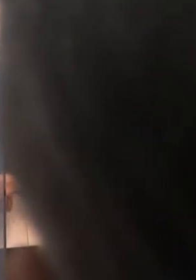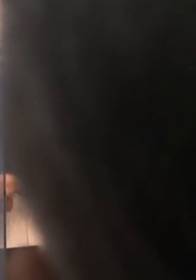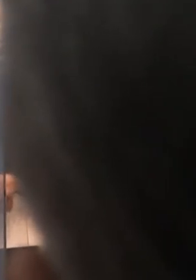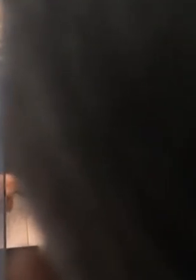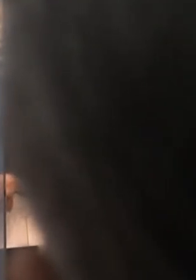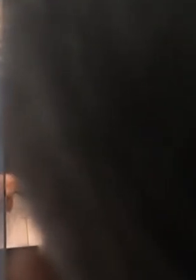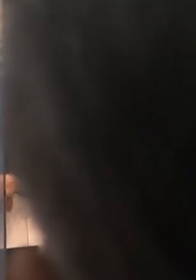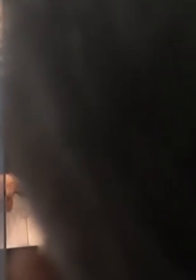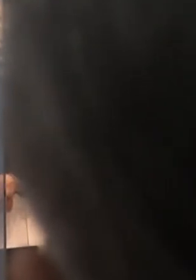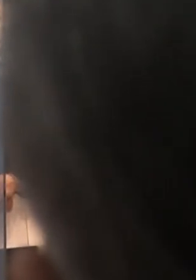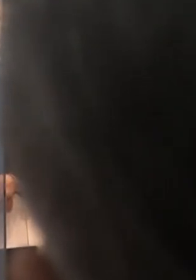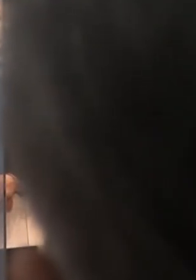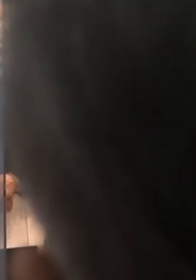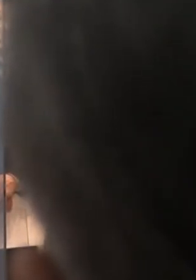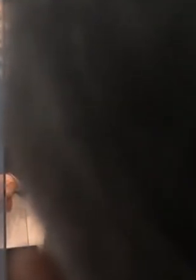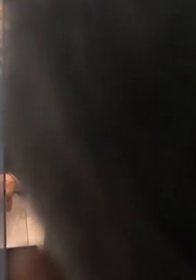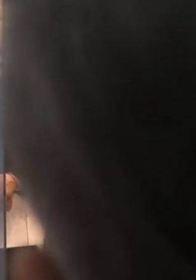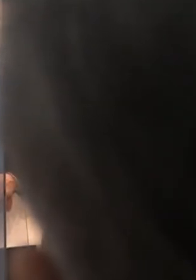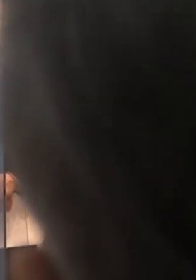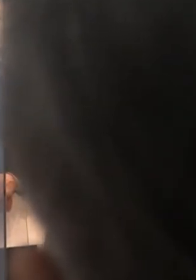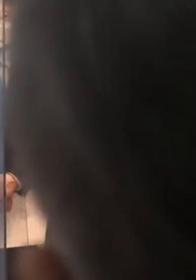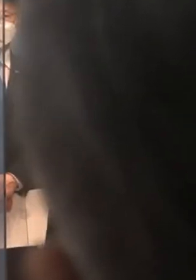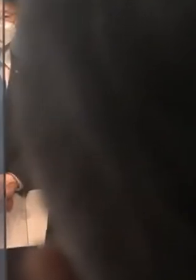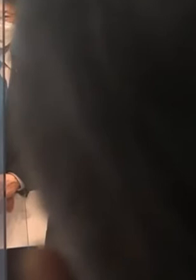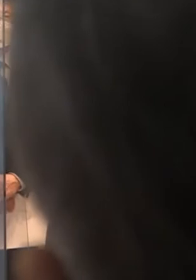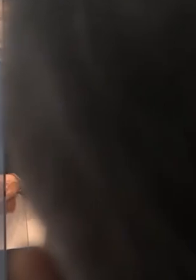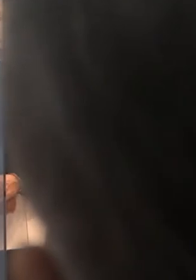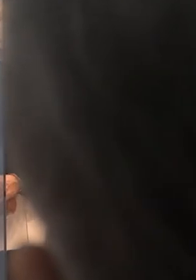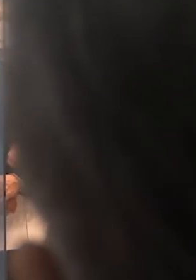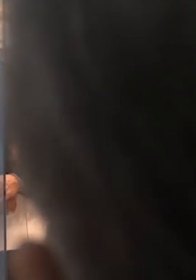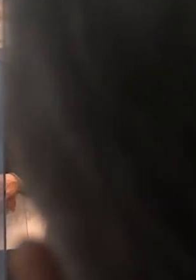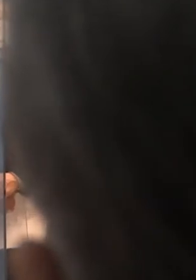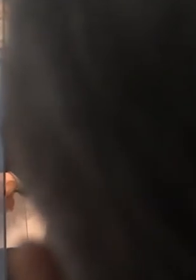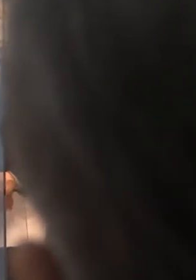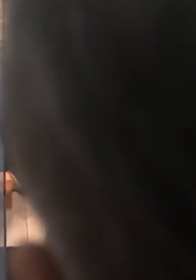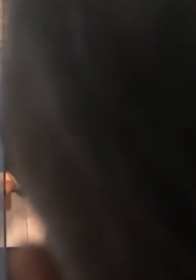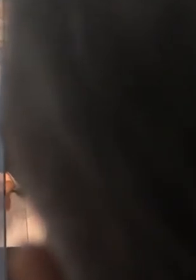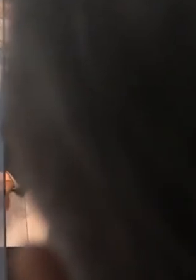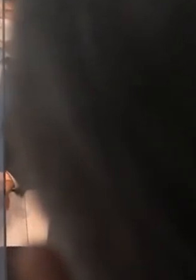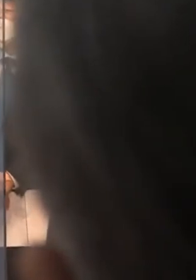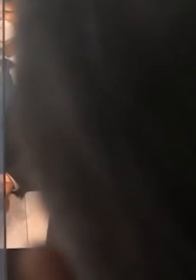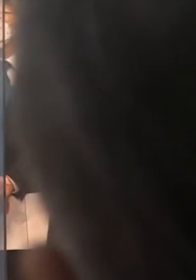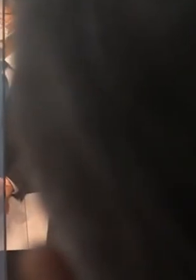있겠습니다. 먼저 참석해 주신 의원님들 소개해 드리겠습니다.